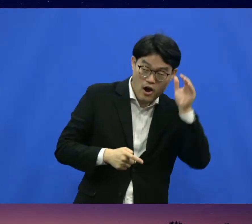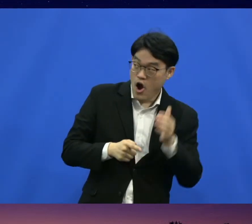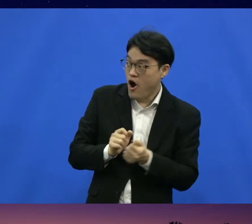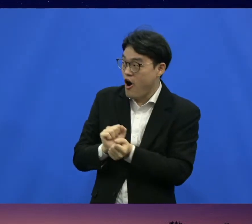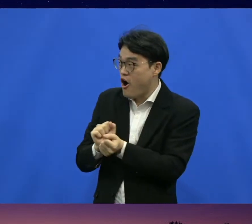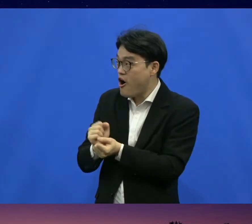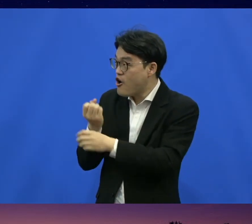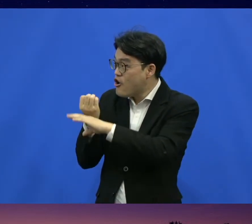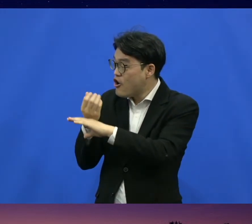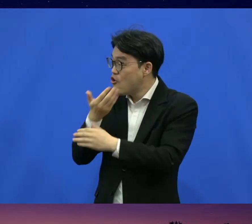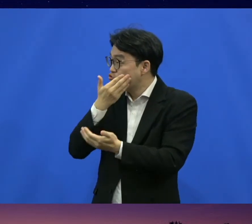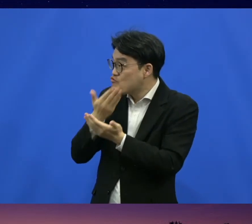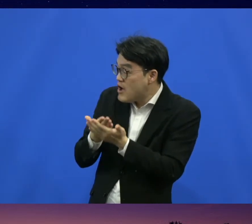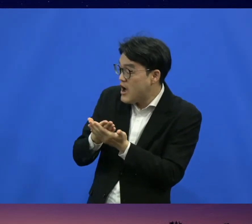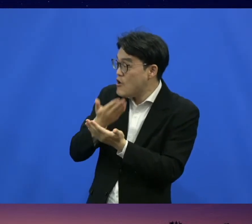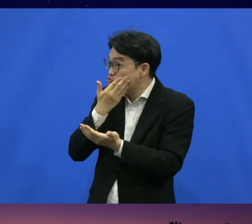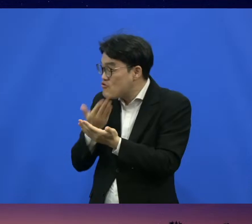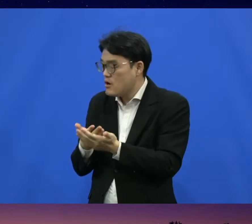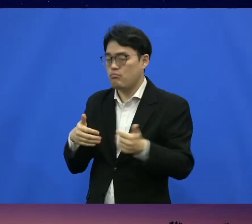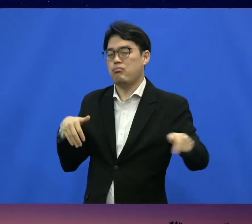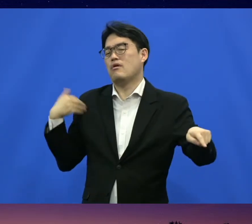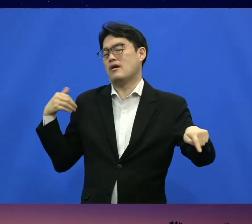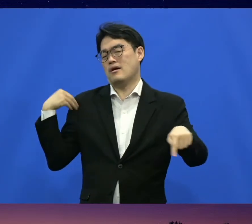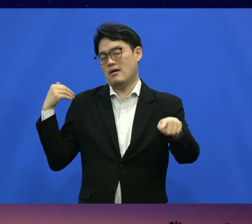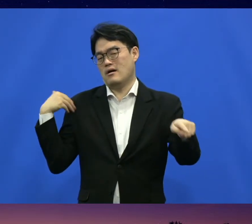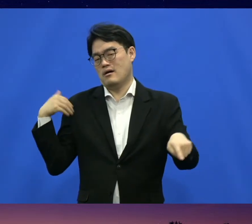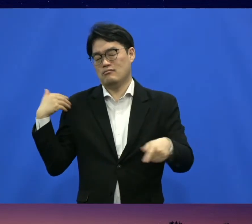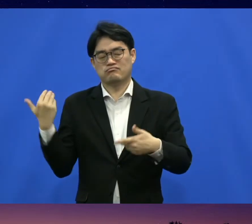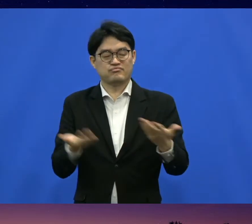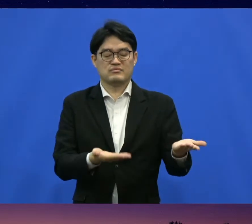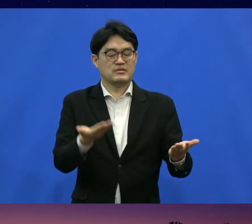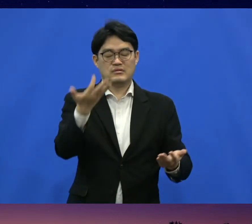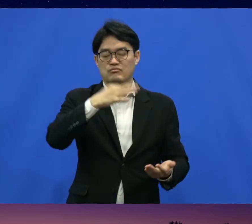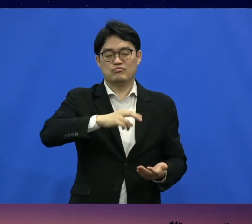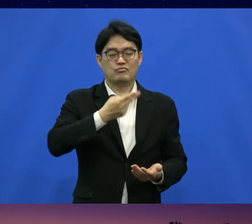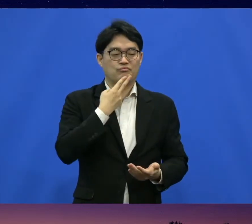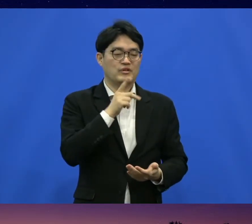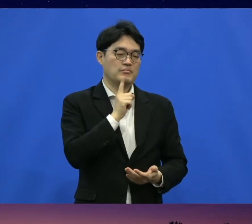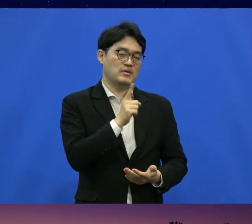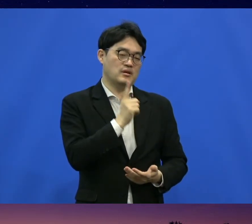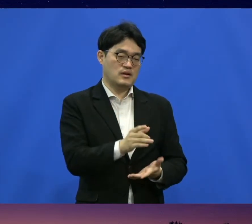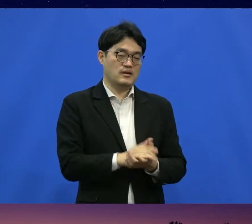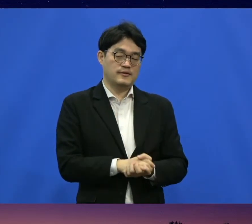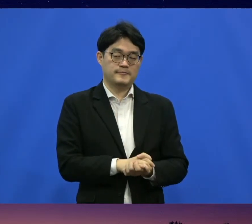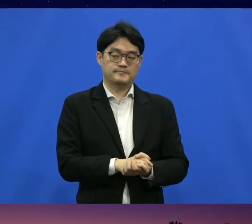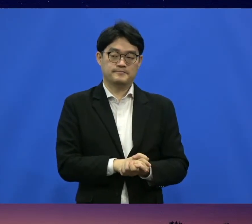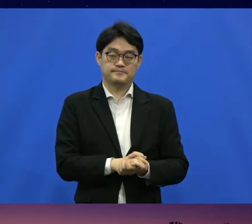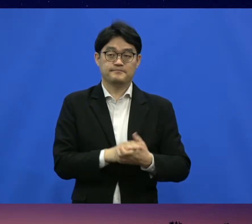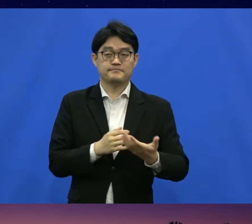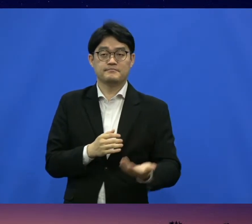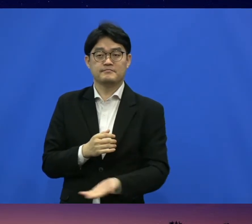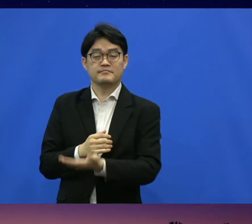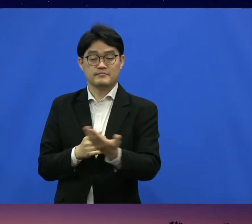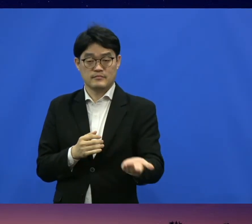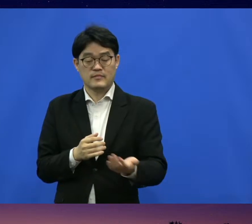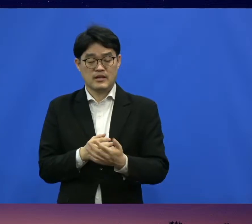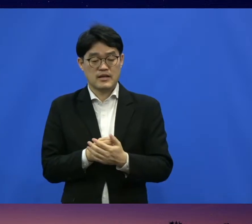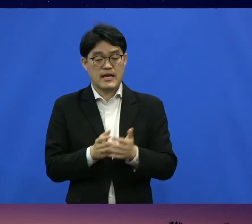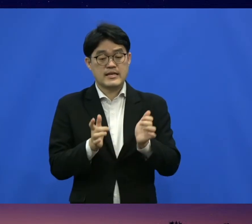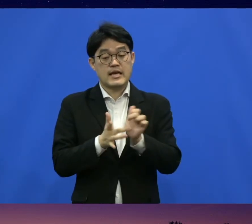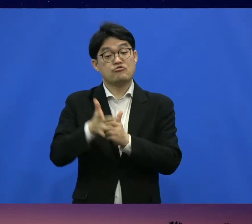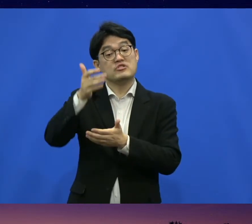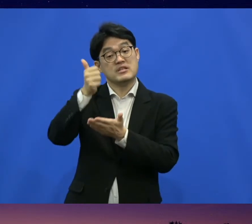여러분, 이 향료값을 이렇게 비유에서도 오늘 본문에서도 나왔습니다만은 그런 유다는 돈으로 그것을